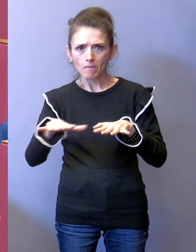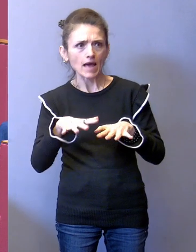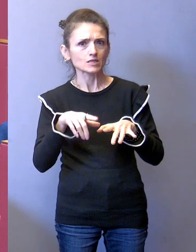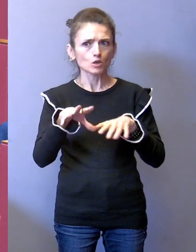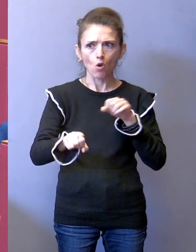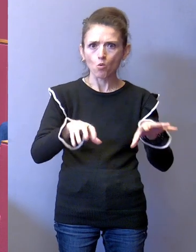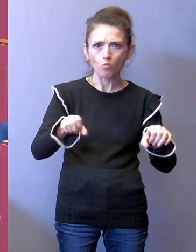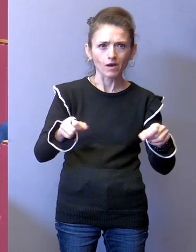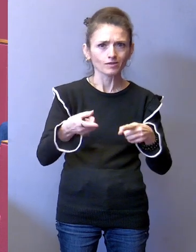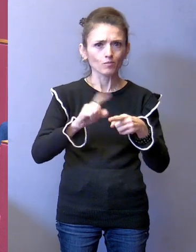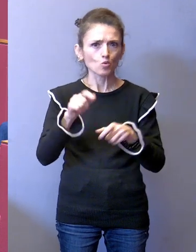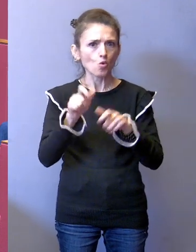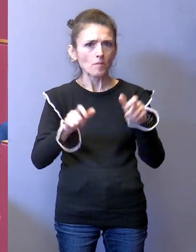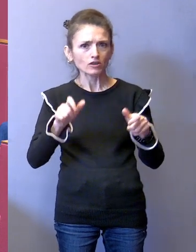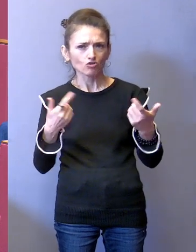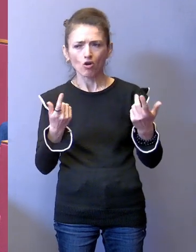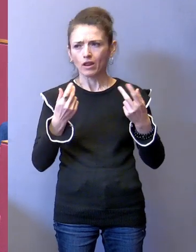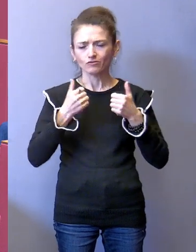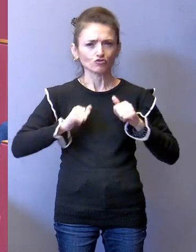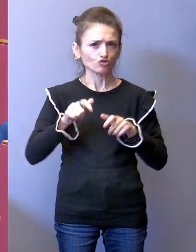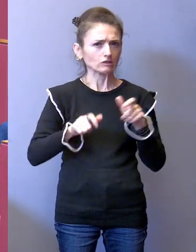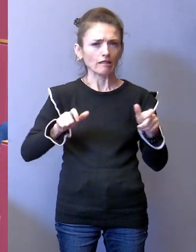movimento delle persone dei cittadini Grazie